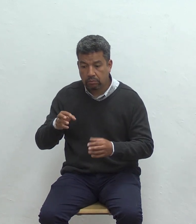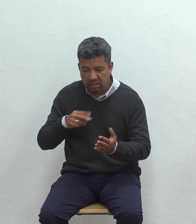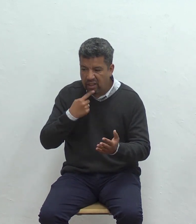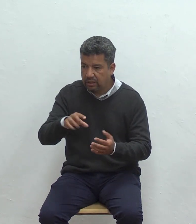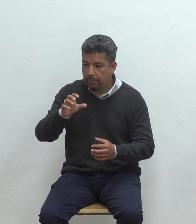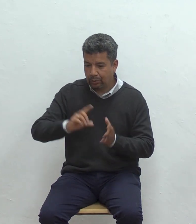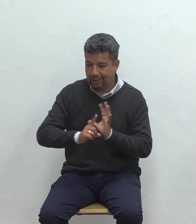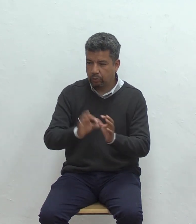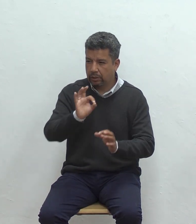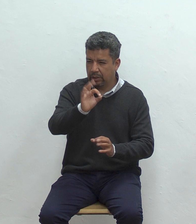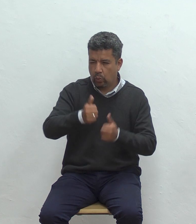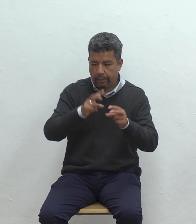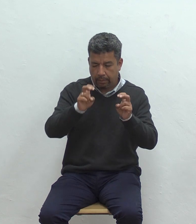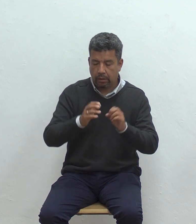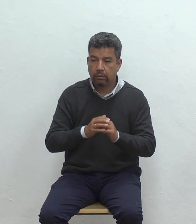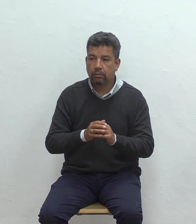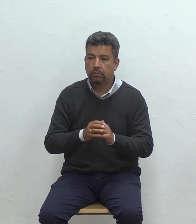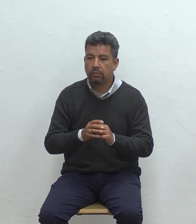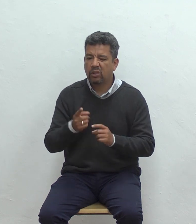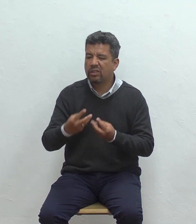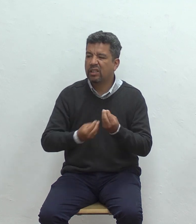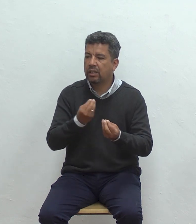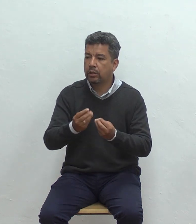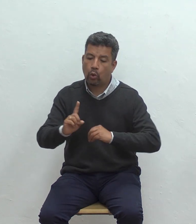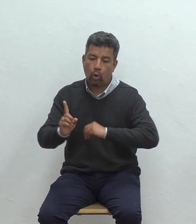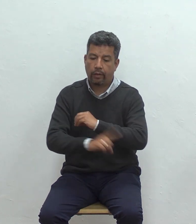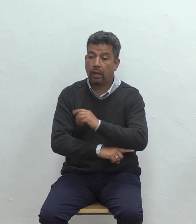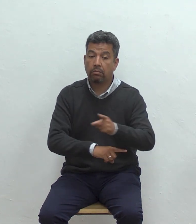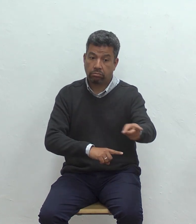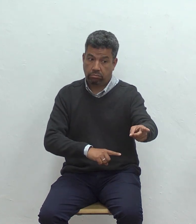discípulos. Lo que están es que condenando.